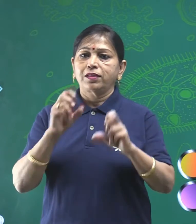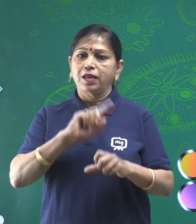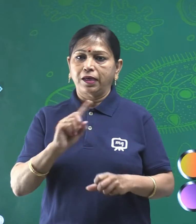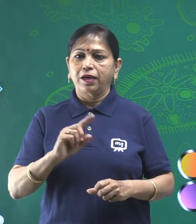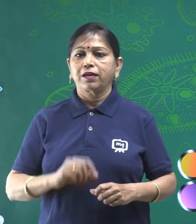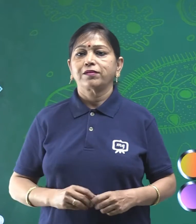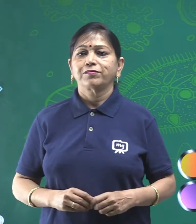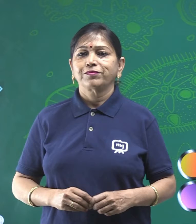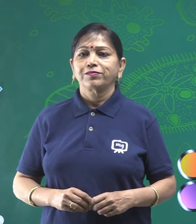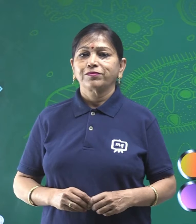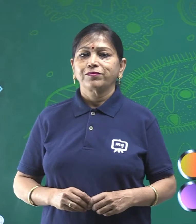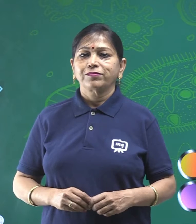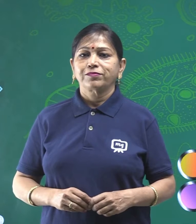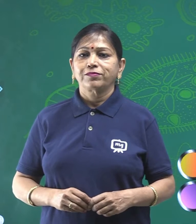11